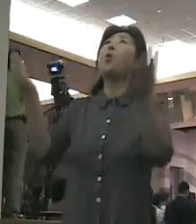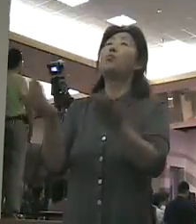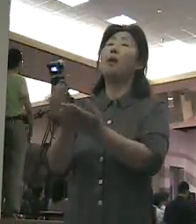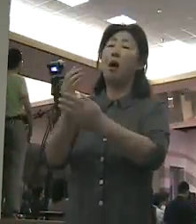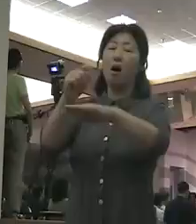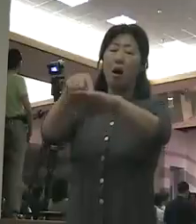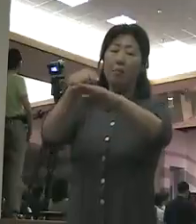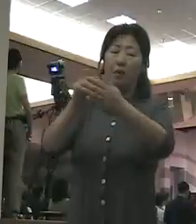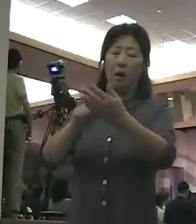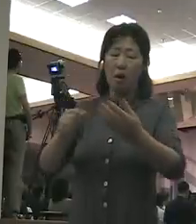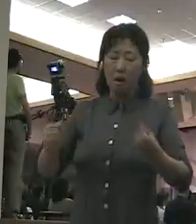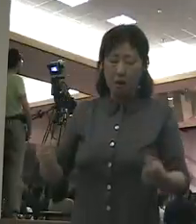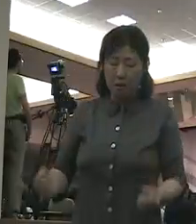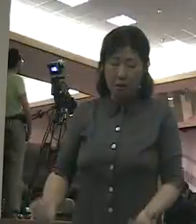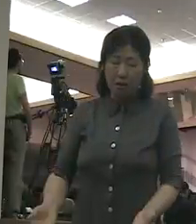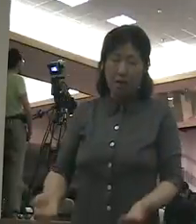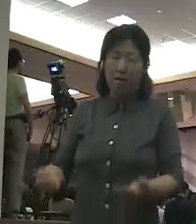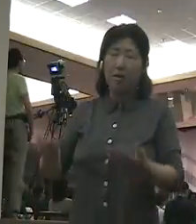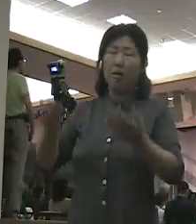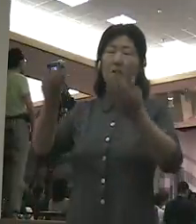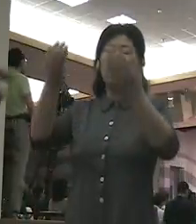온 마음 다해